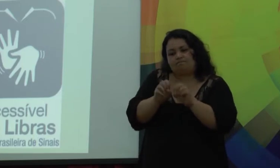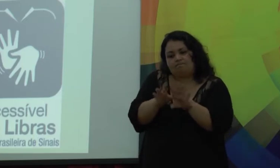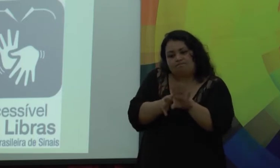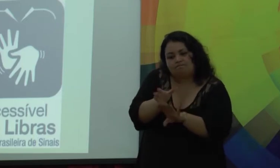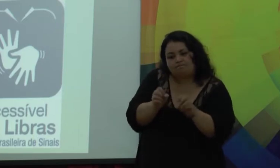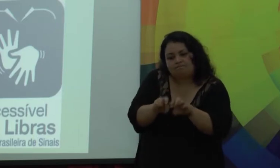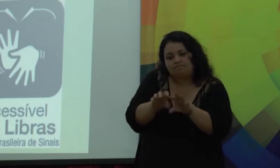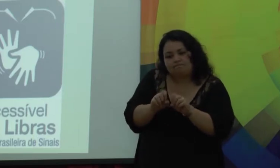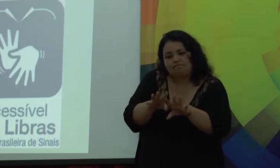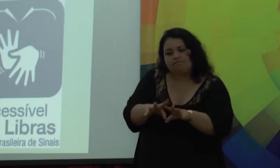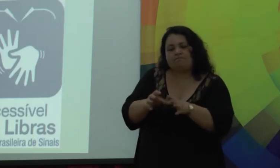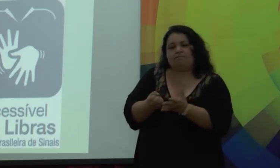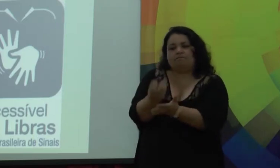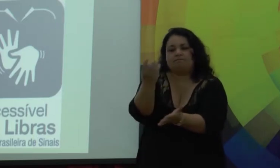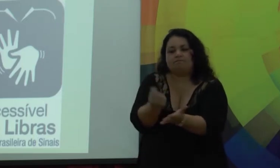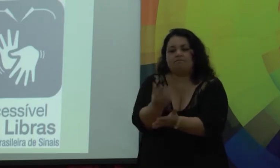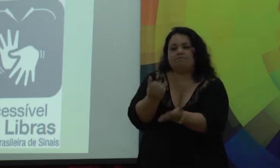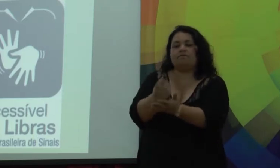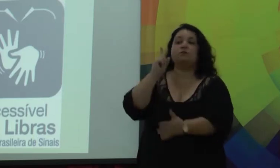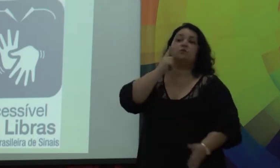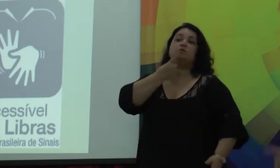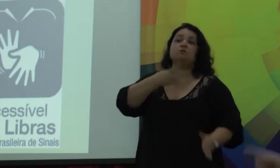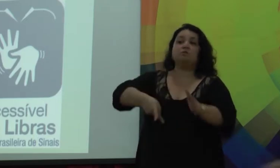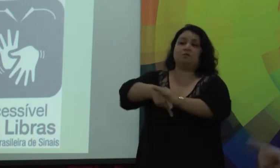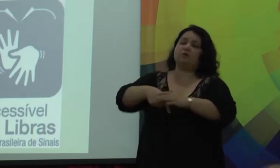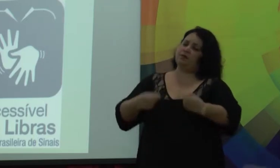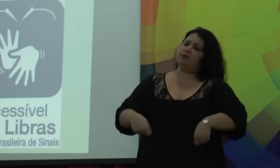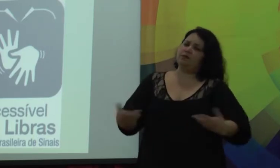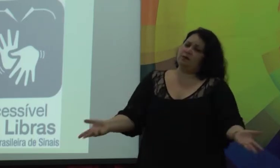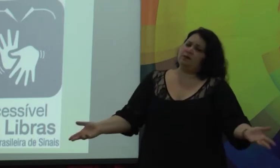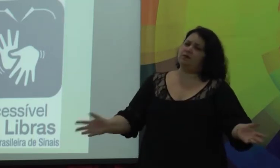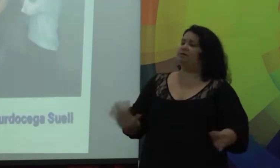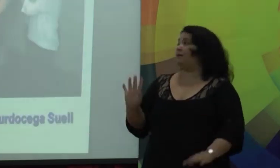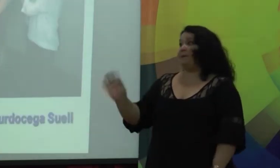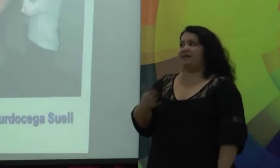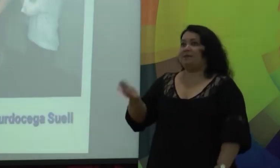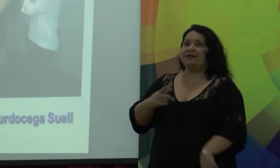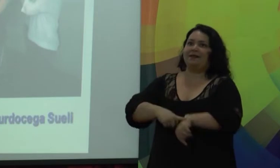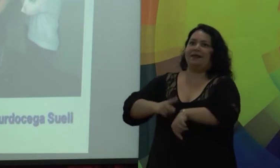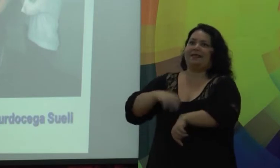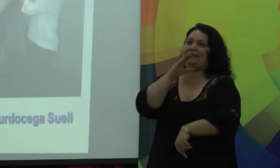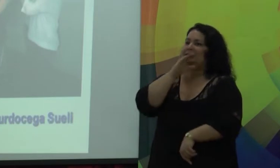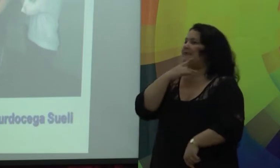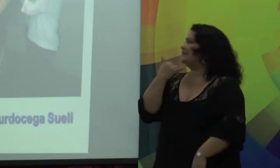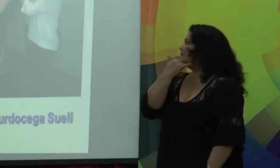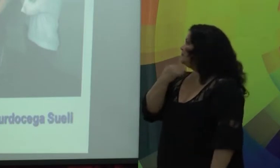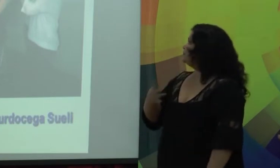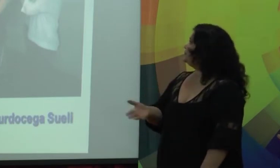para recepcioná-los, enfim. Para passar. Passa uma boa.